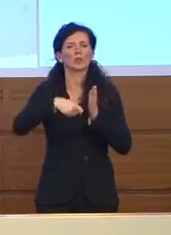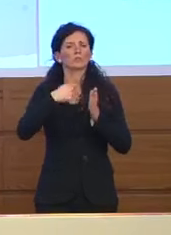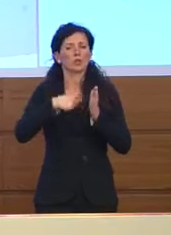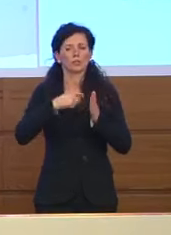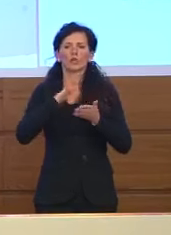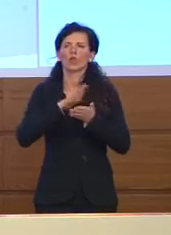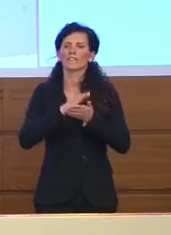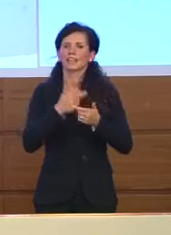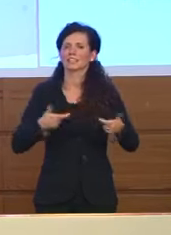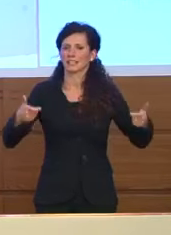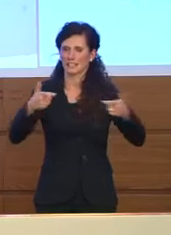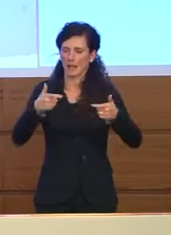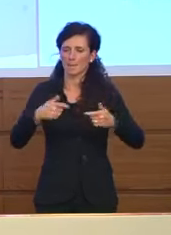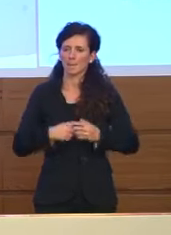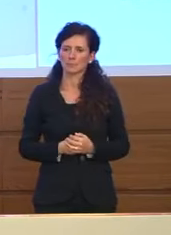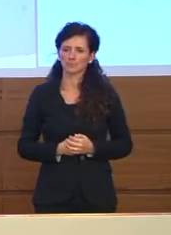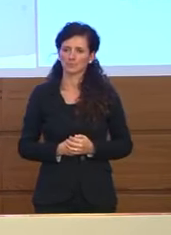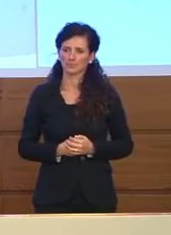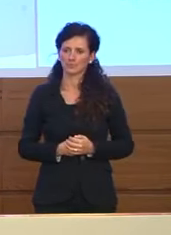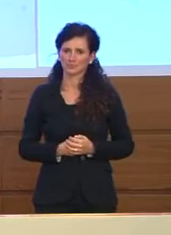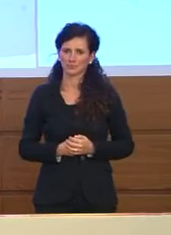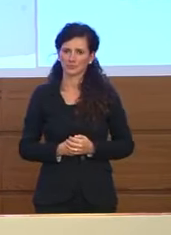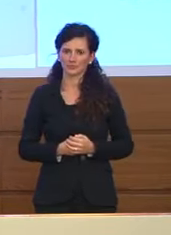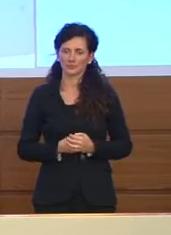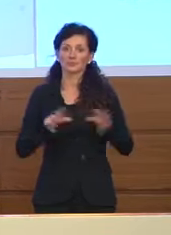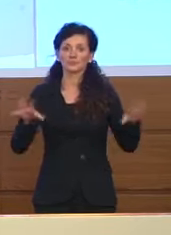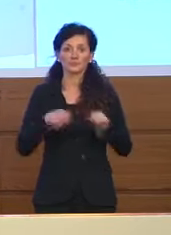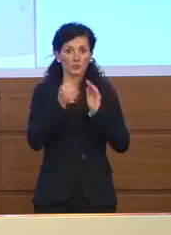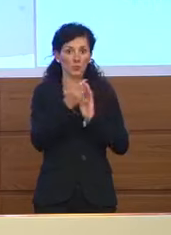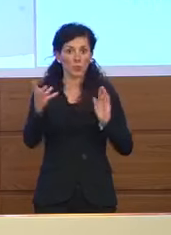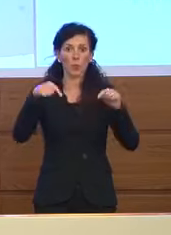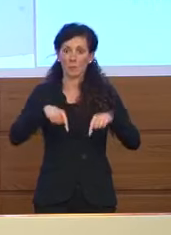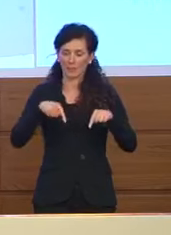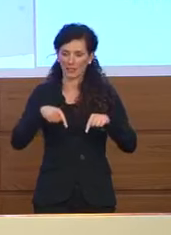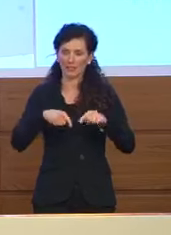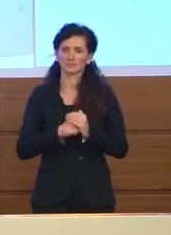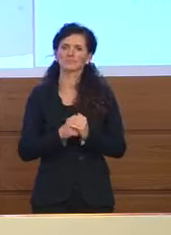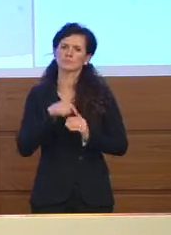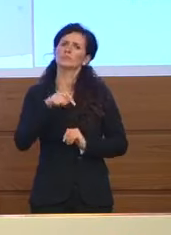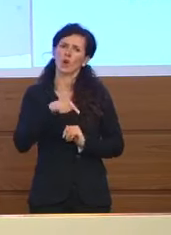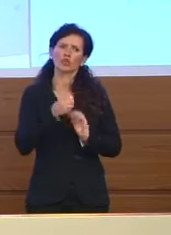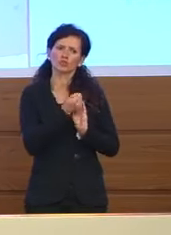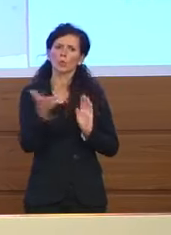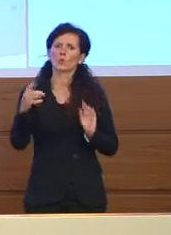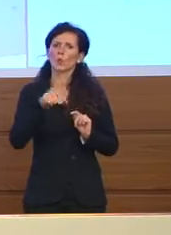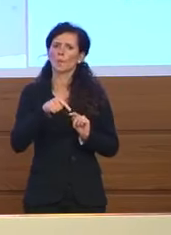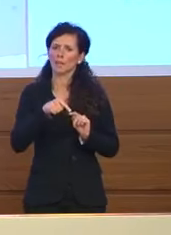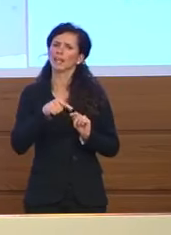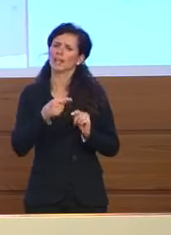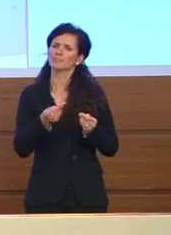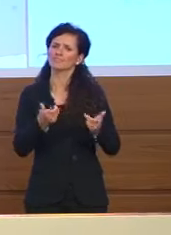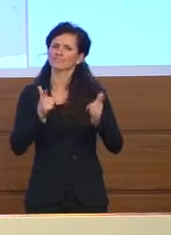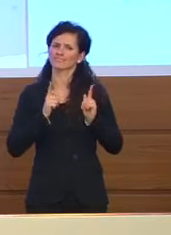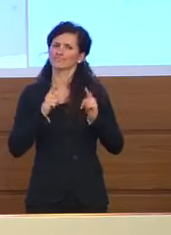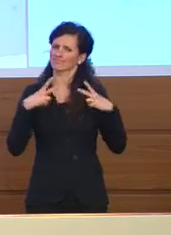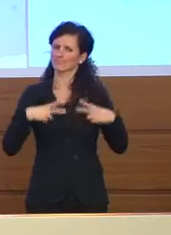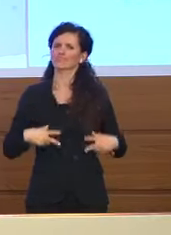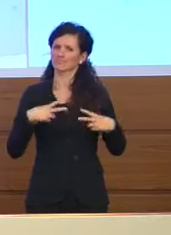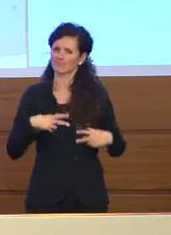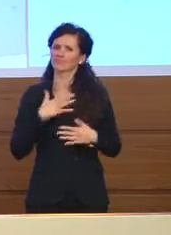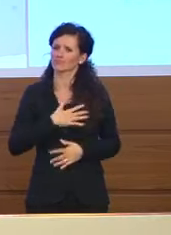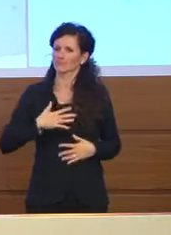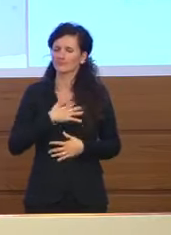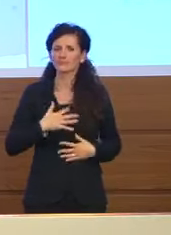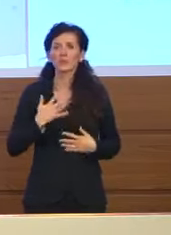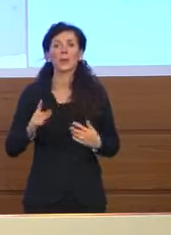conferenza stampa intanto partiamo con i numeri di oggi numeri di oggi sono particolarmente confortanti per la prima volta